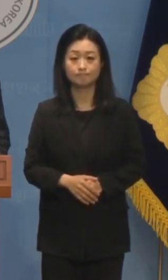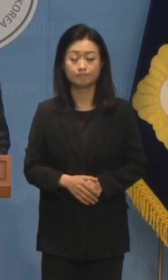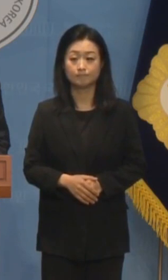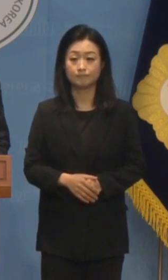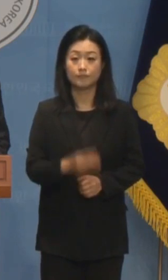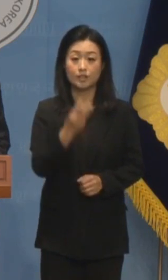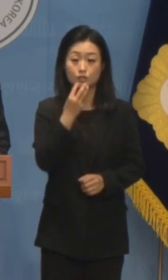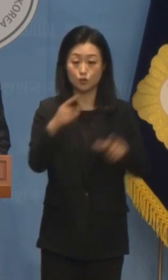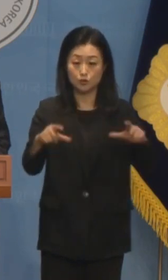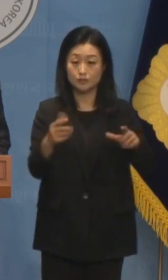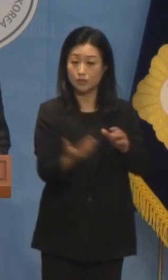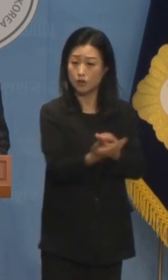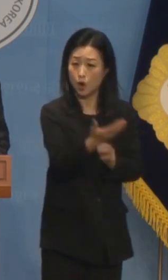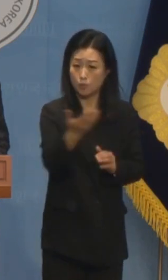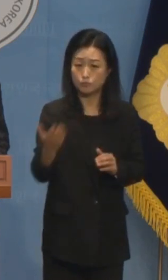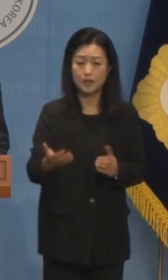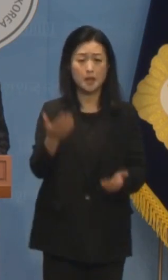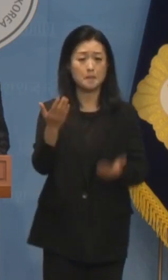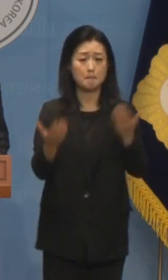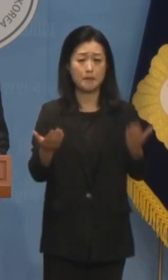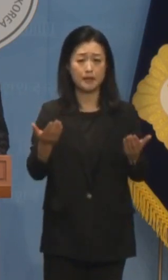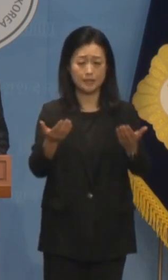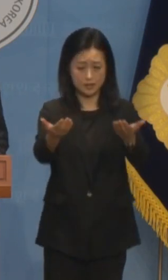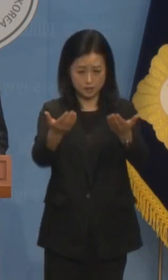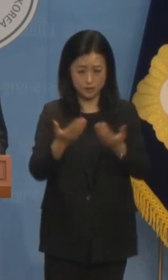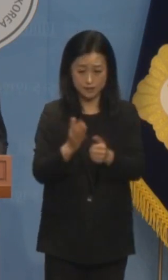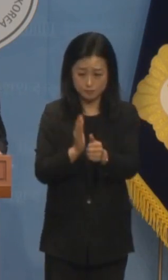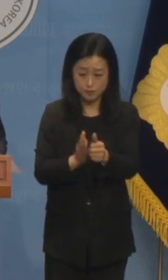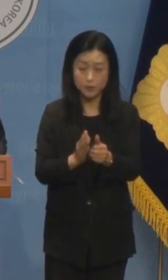서울 시민들의 판단에 맡깁니다.